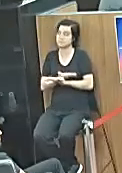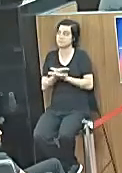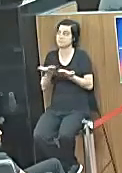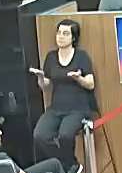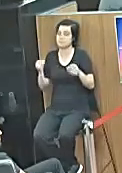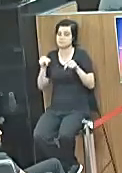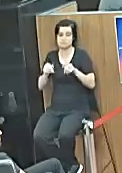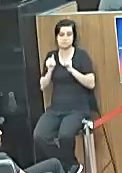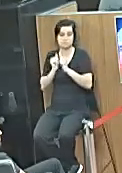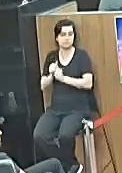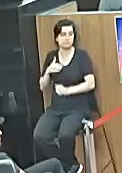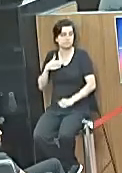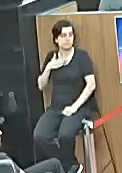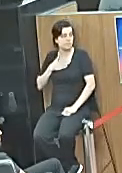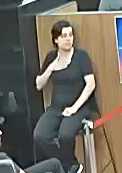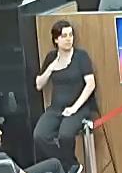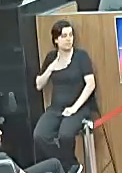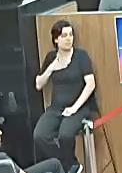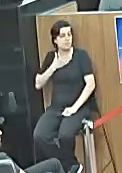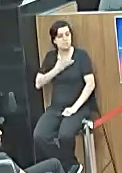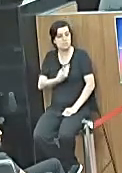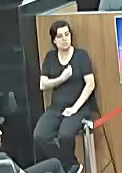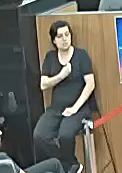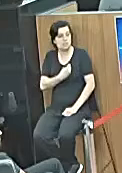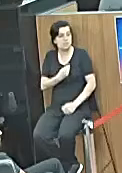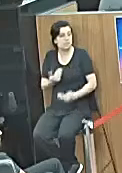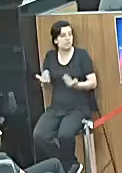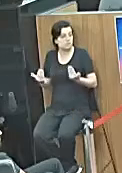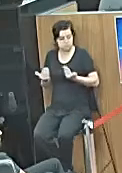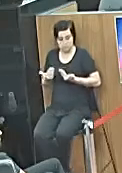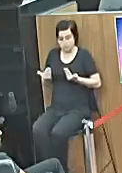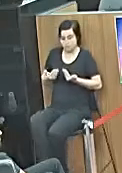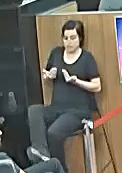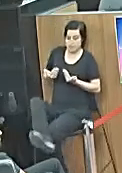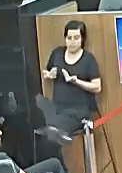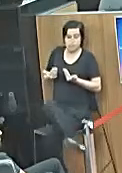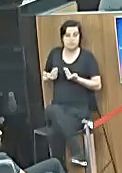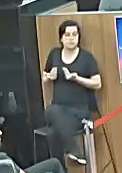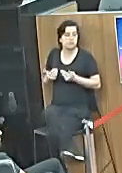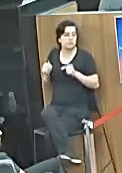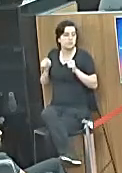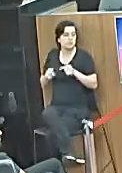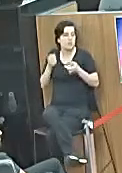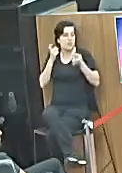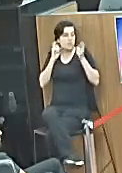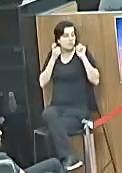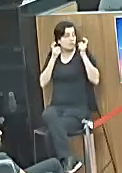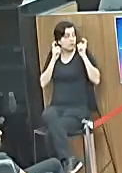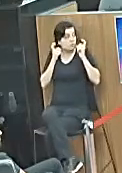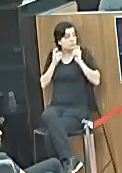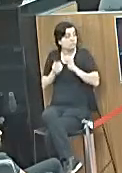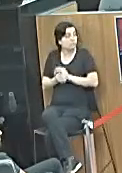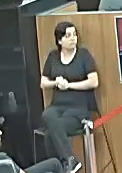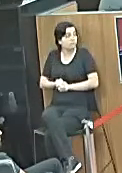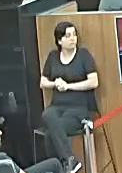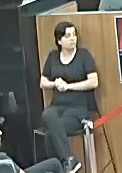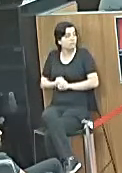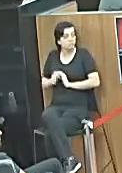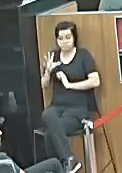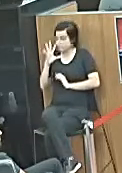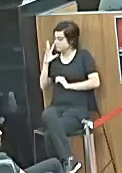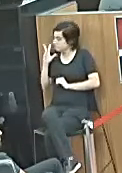comigo e aos demais presentes aqui hoje né nessa reunião acho